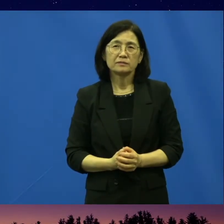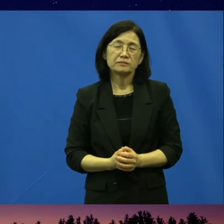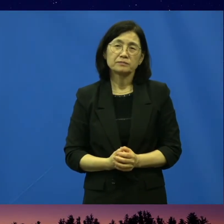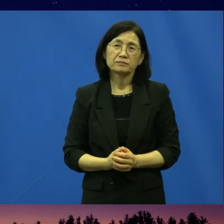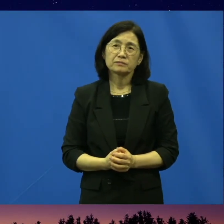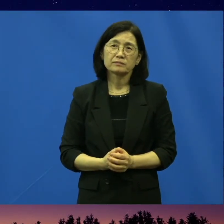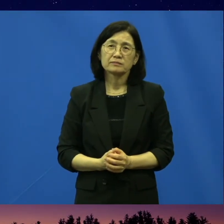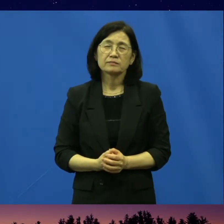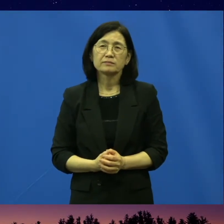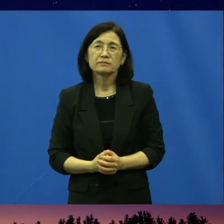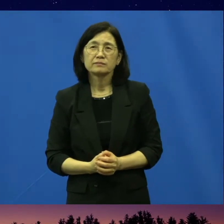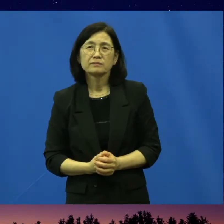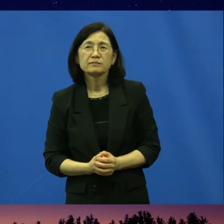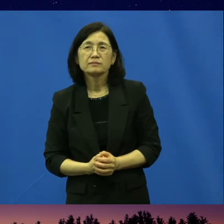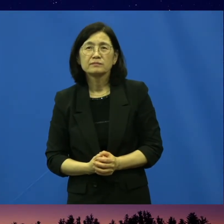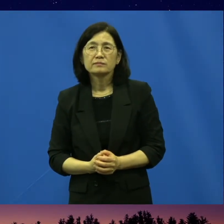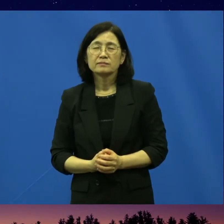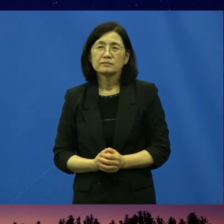뭐냐?